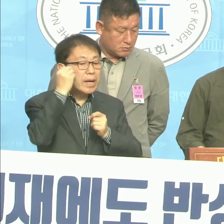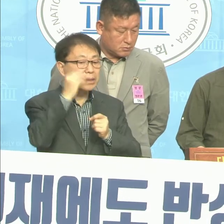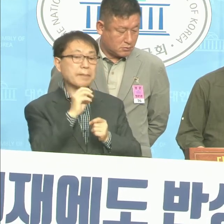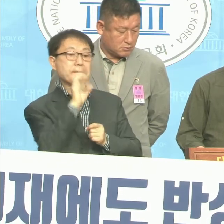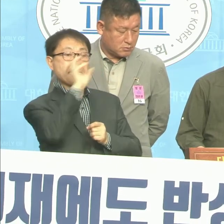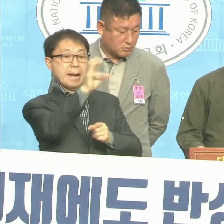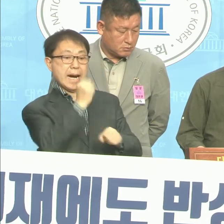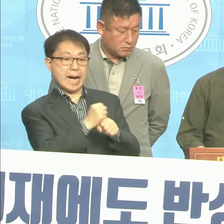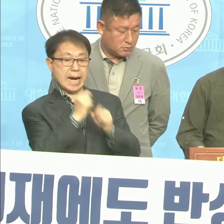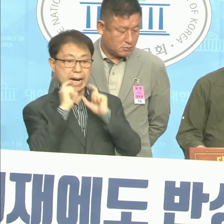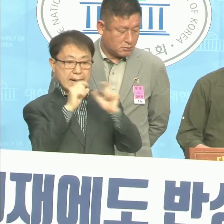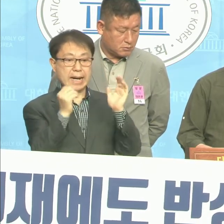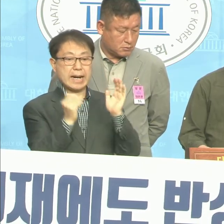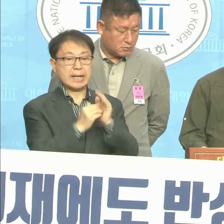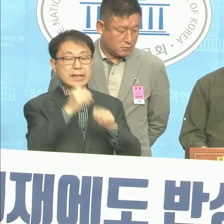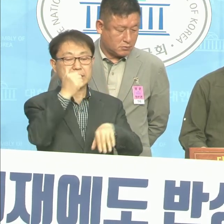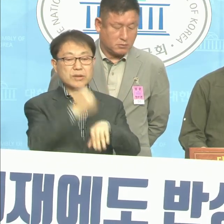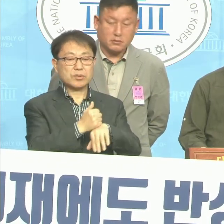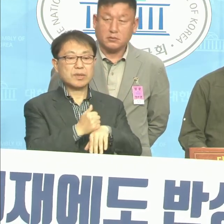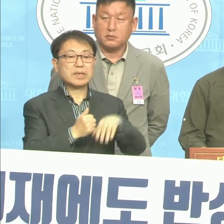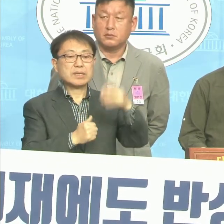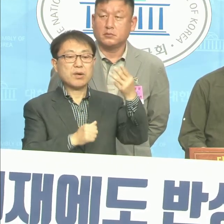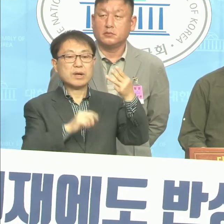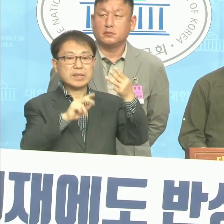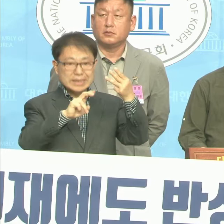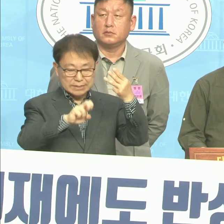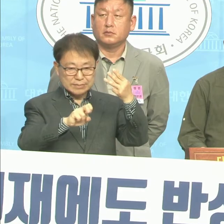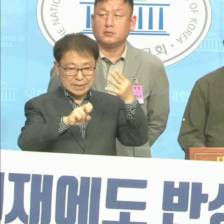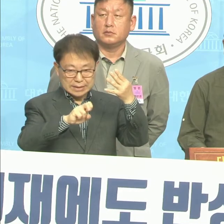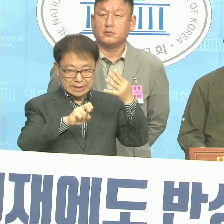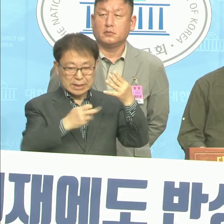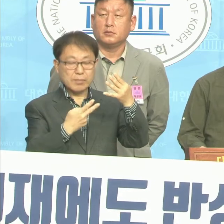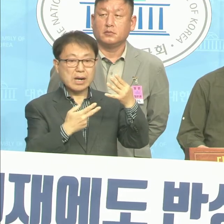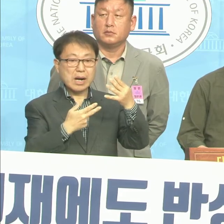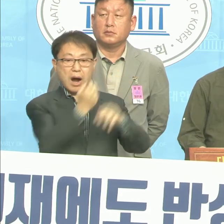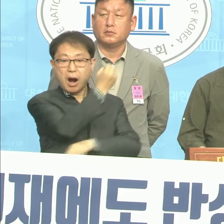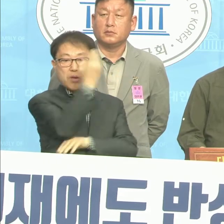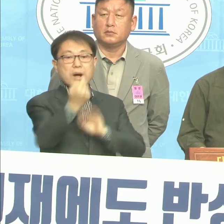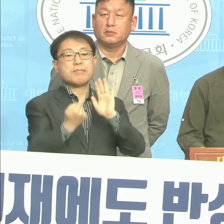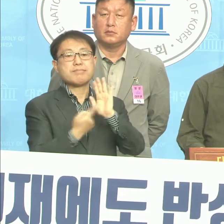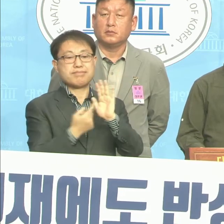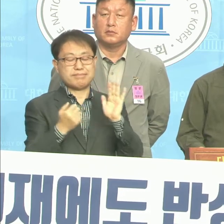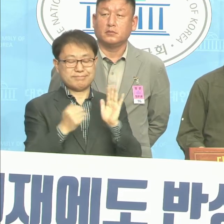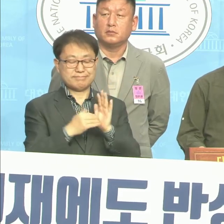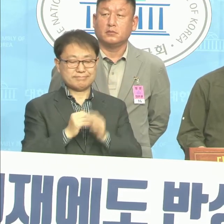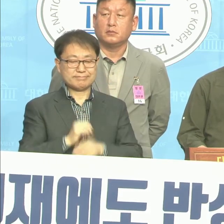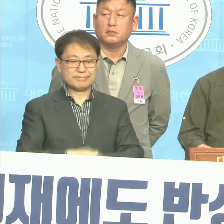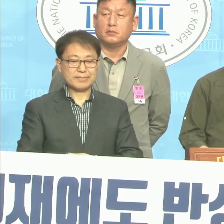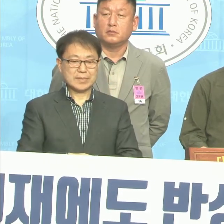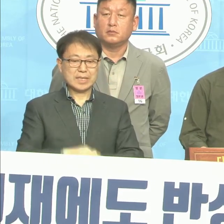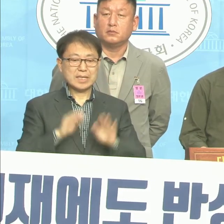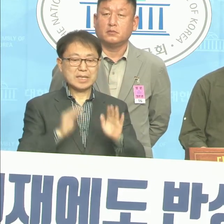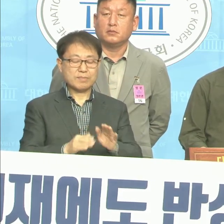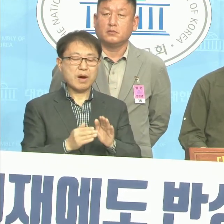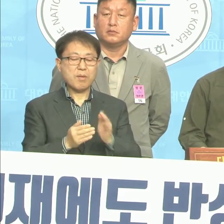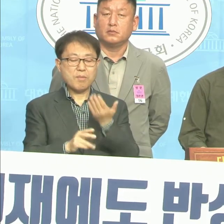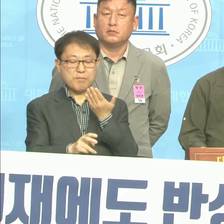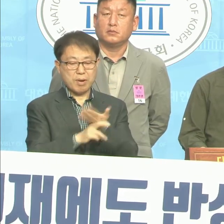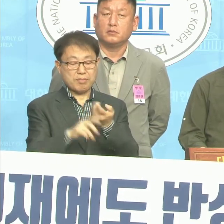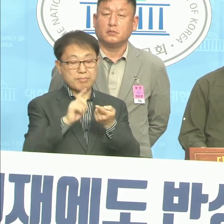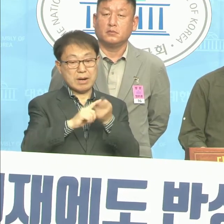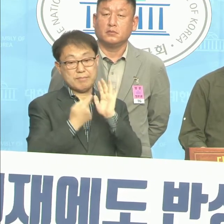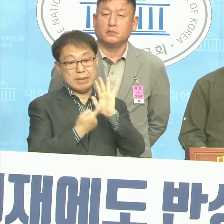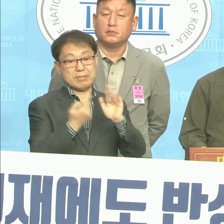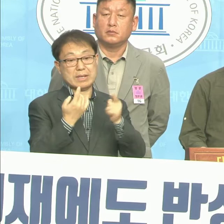결정 하여 마침내 4월 23일 전 오늘 에게 공개를 하였습니다 이번 공정이 법 이번 발표